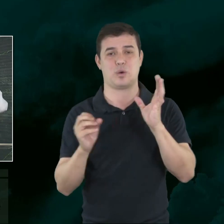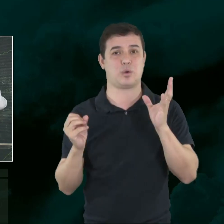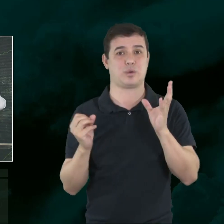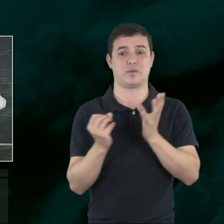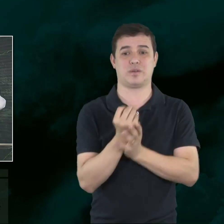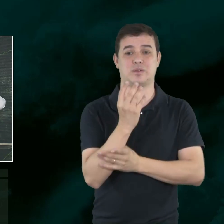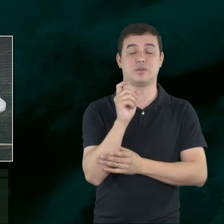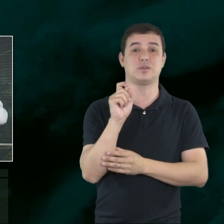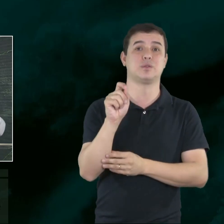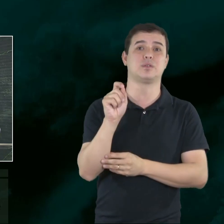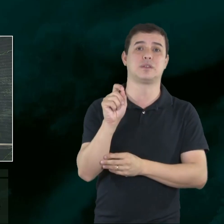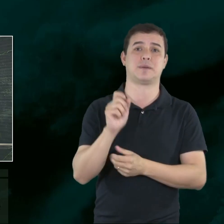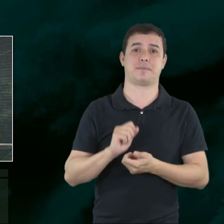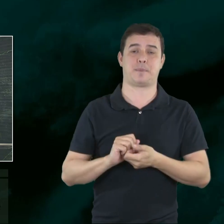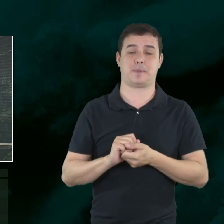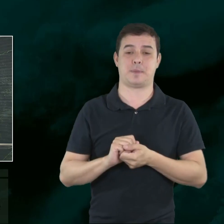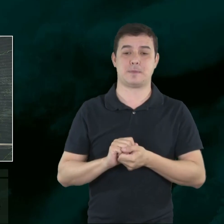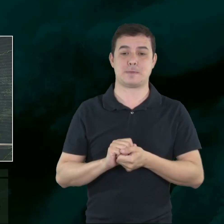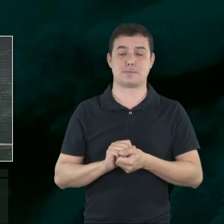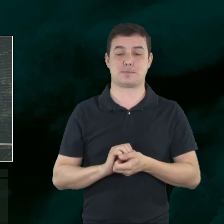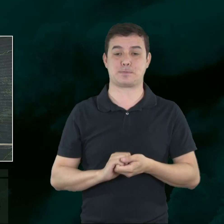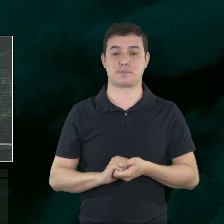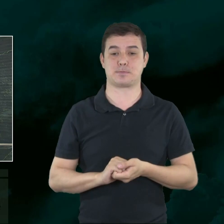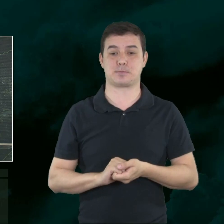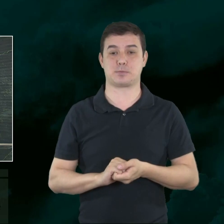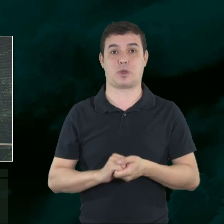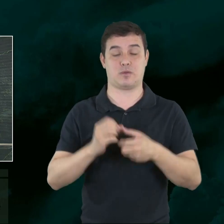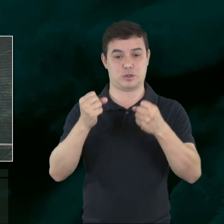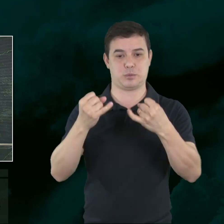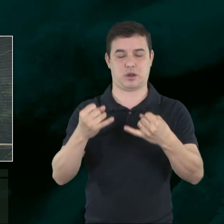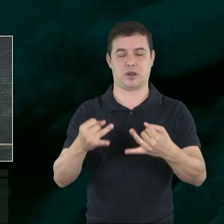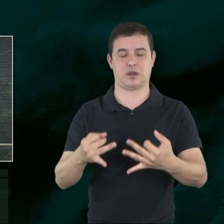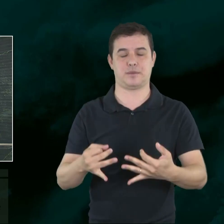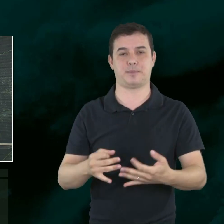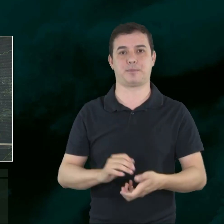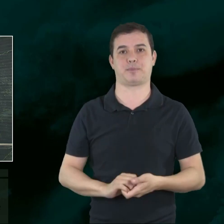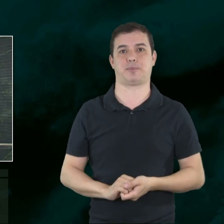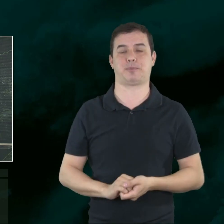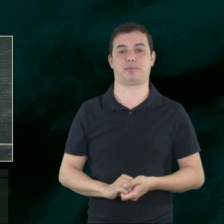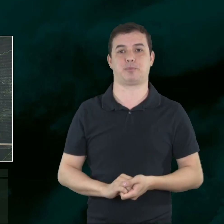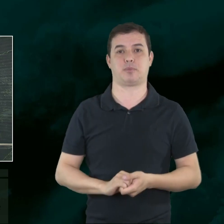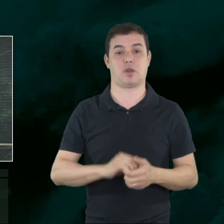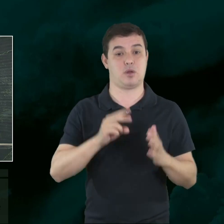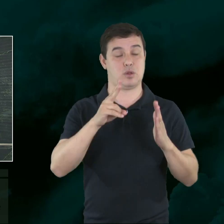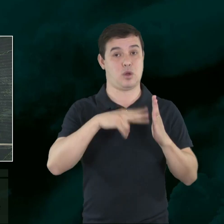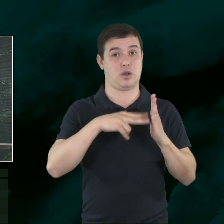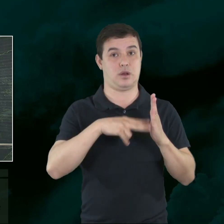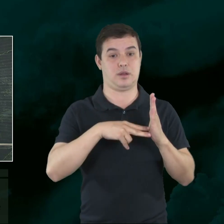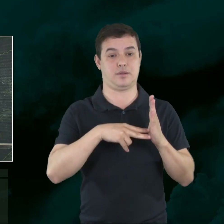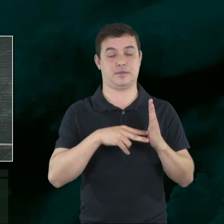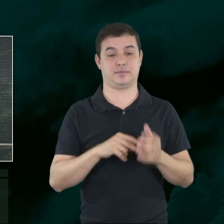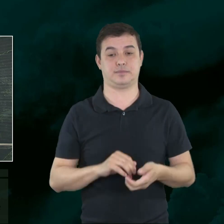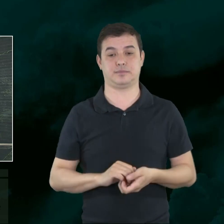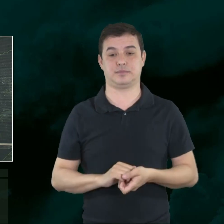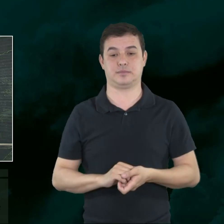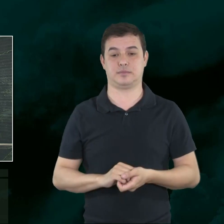Perdão. E eu queria ler para vocês aqui na